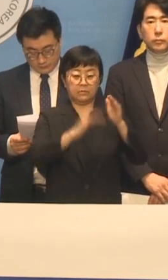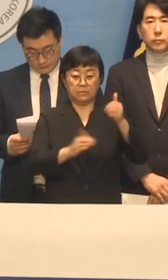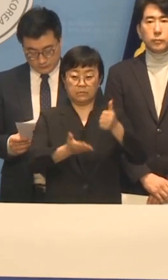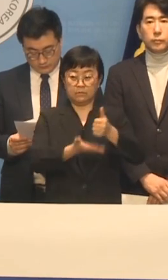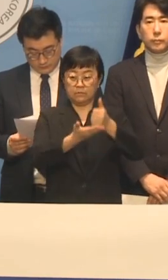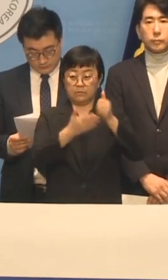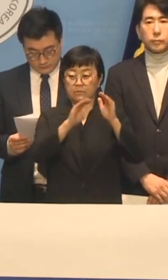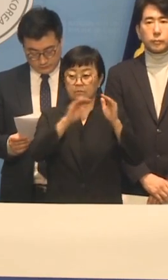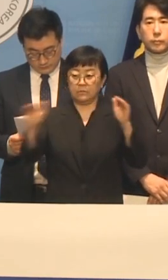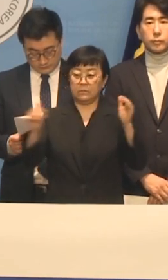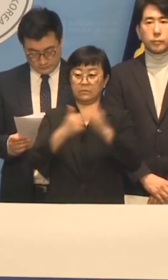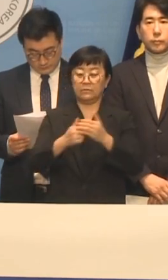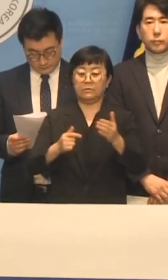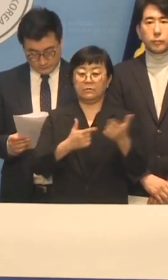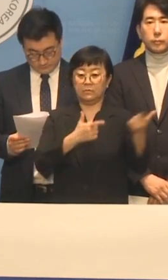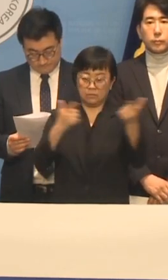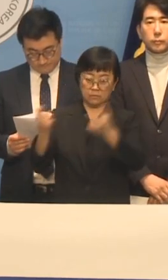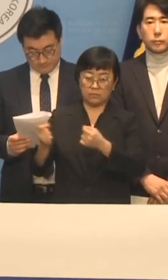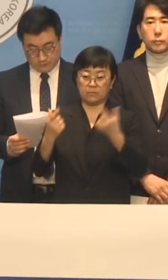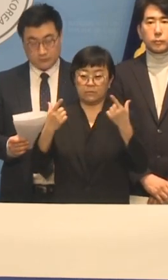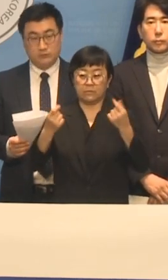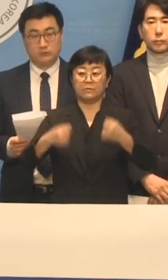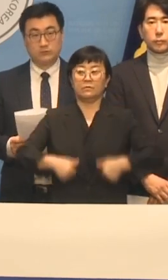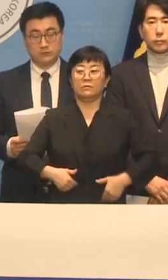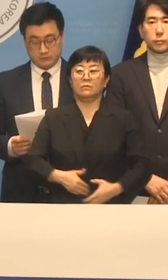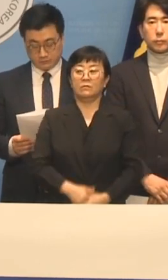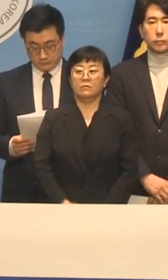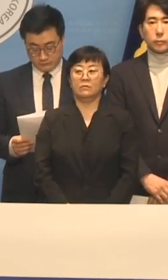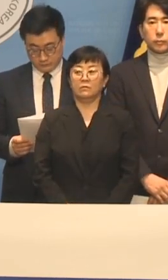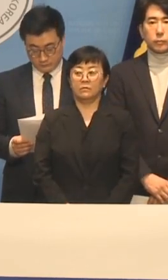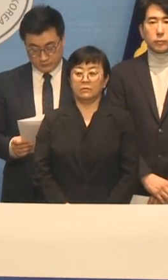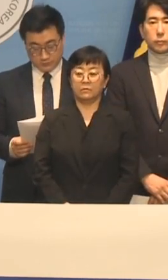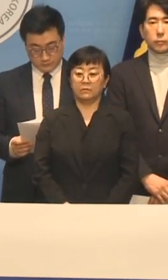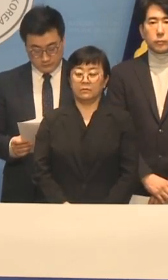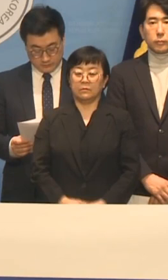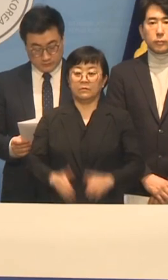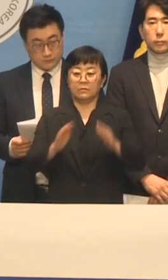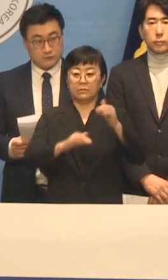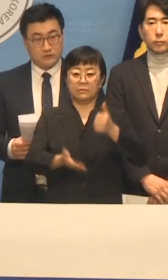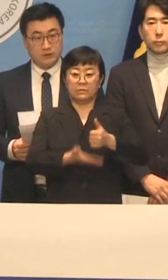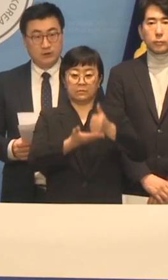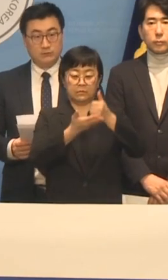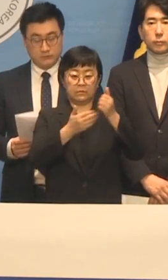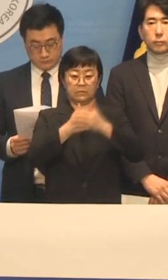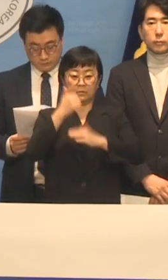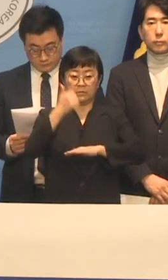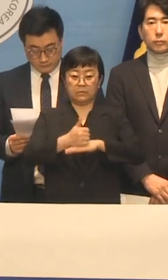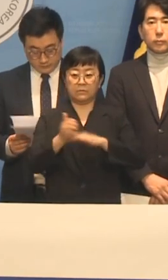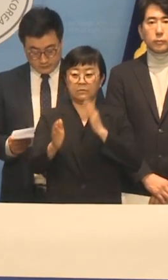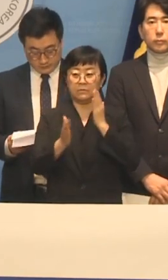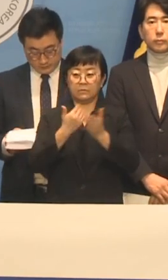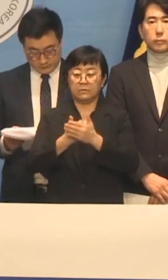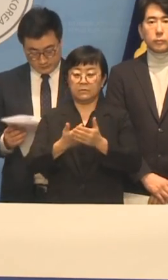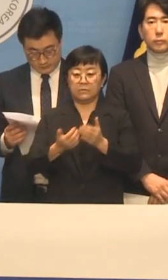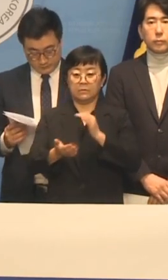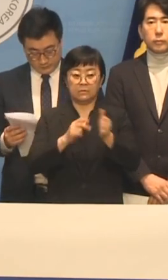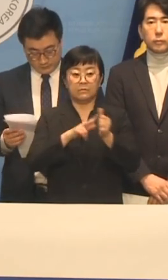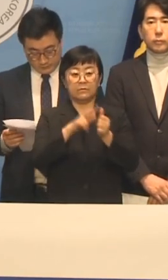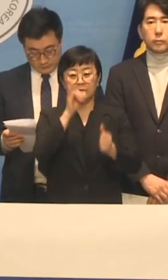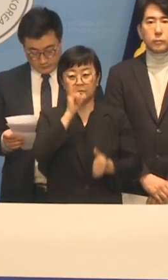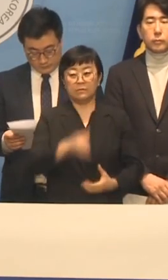기준이 누구에게도 예외가 될 수 없을 것으로 믿는다. 공천 결과가 불합리하게 여겨질 예비 후보들도